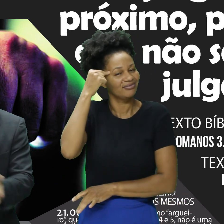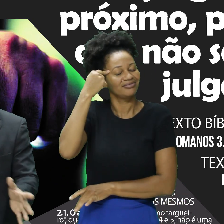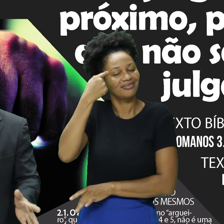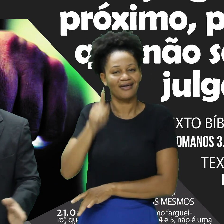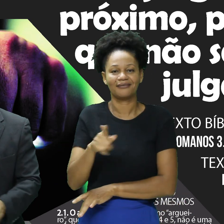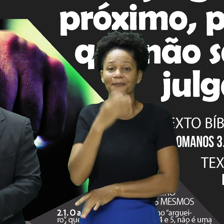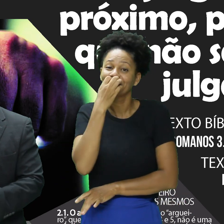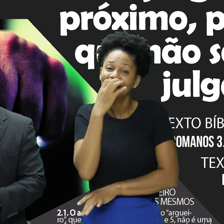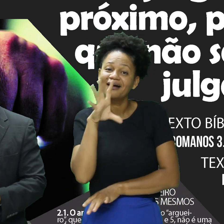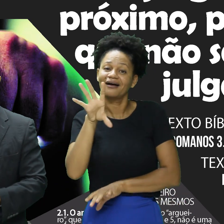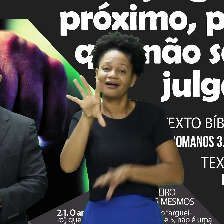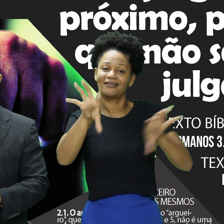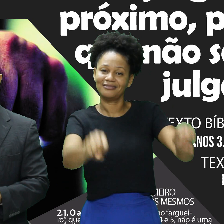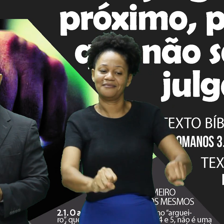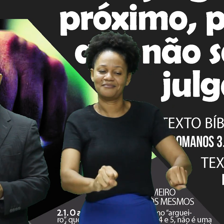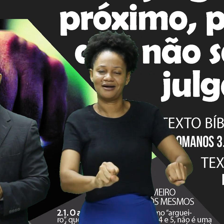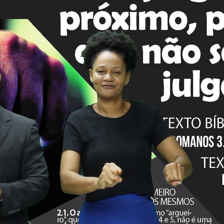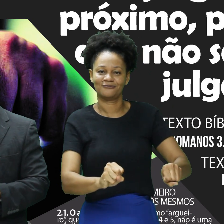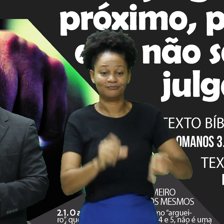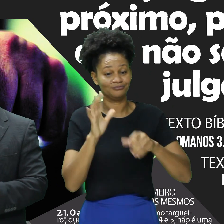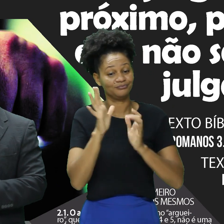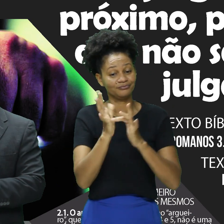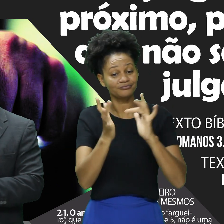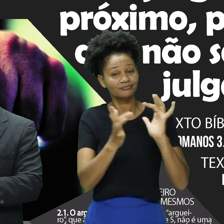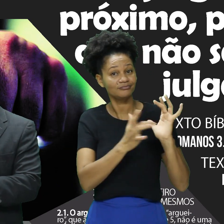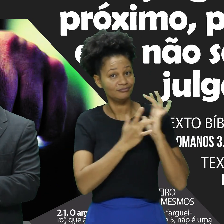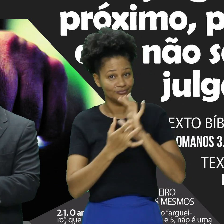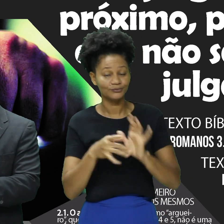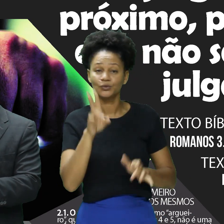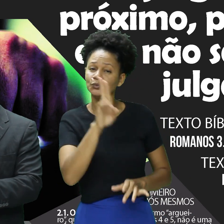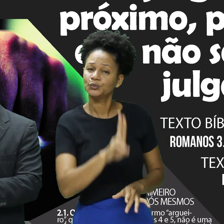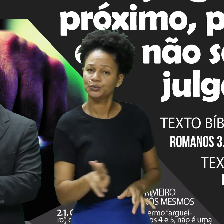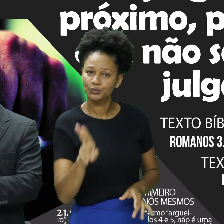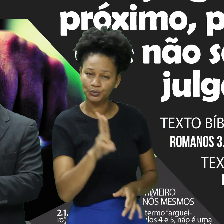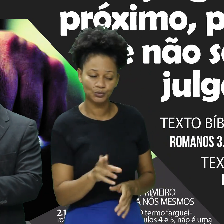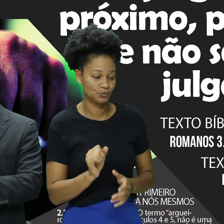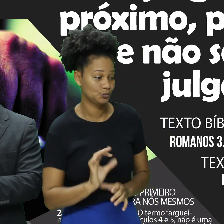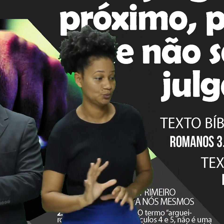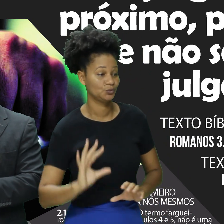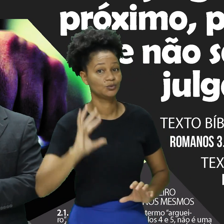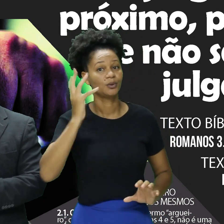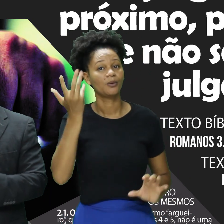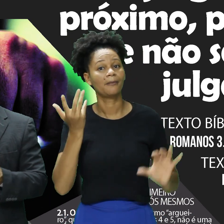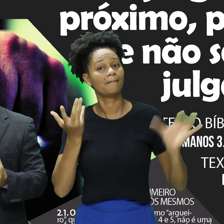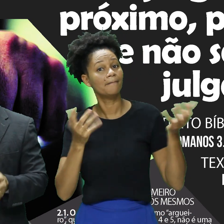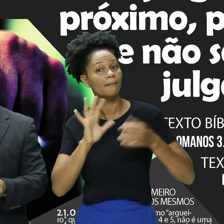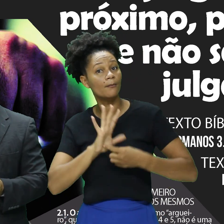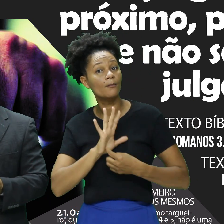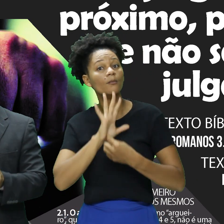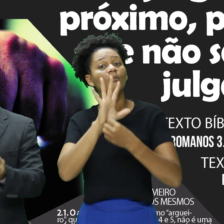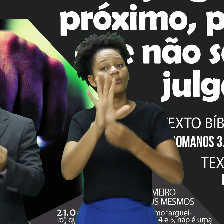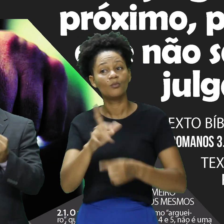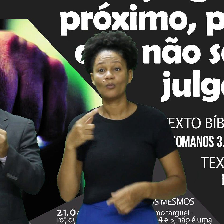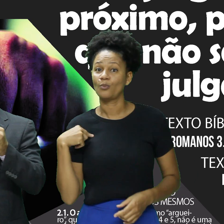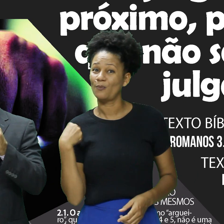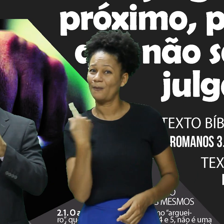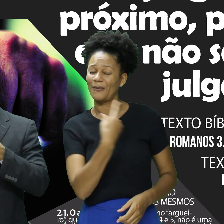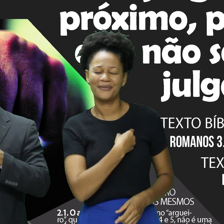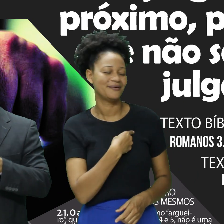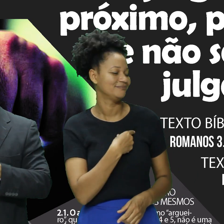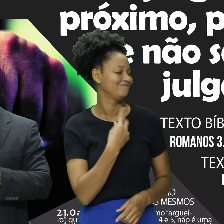são animais. Jesus se utilizou dessa situação para mostrar que nós